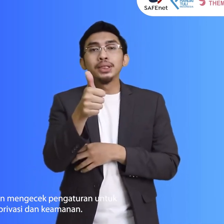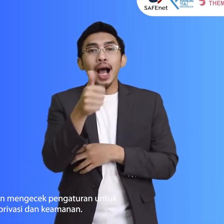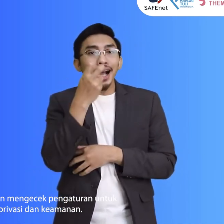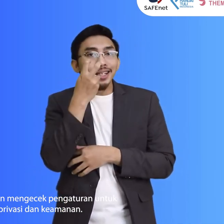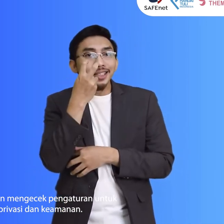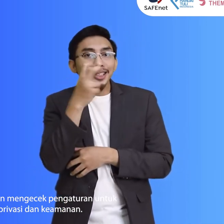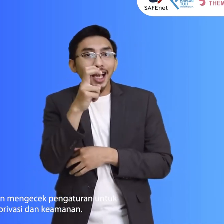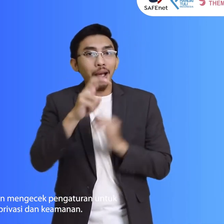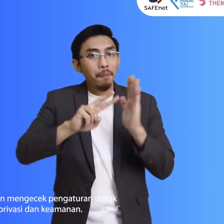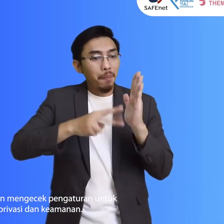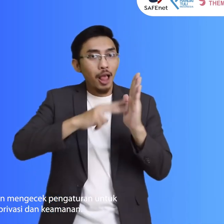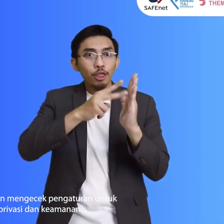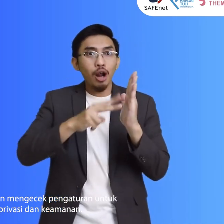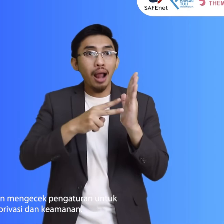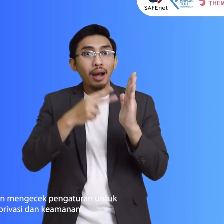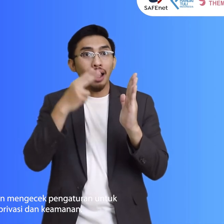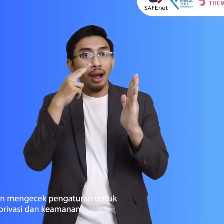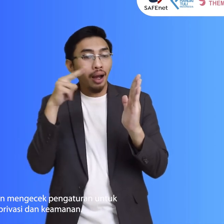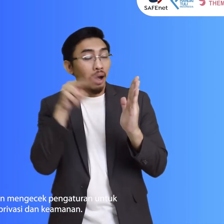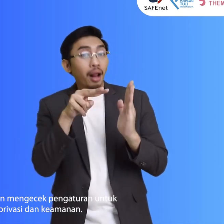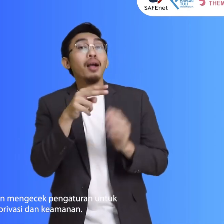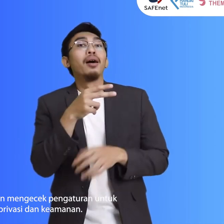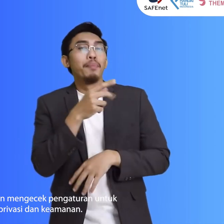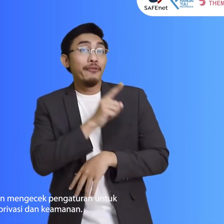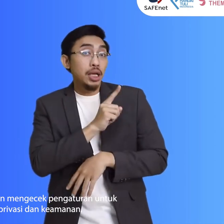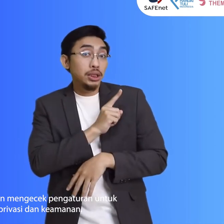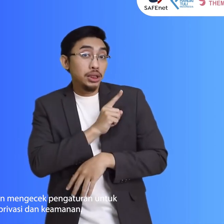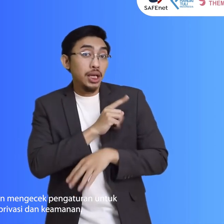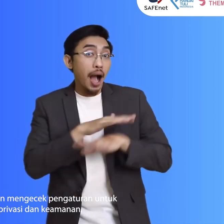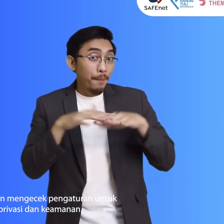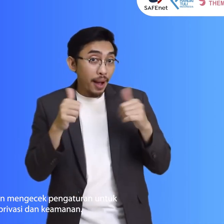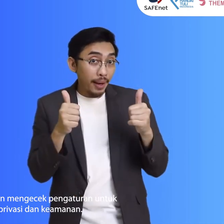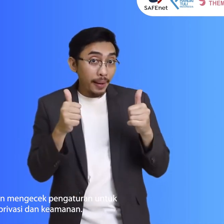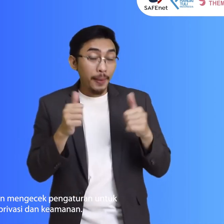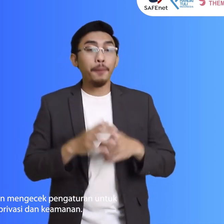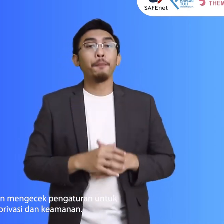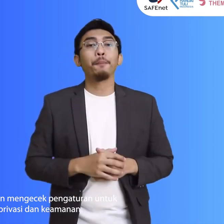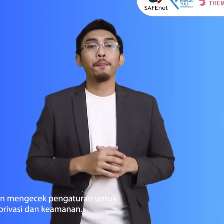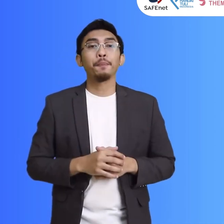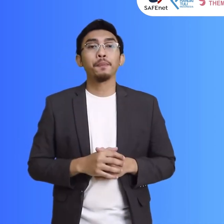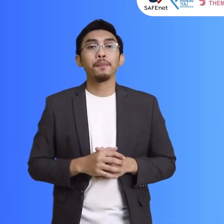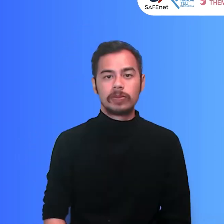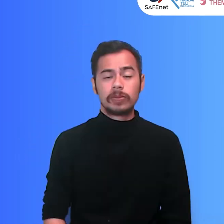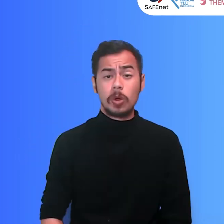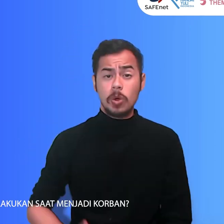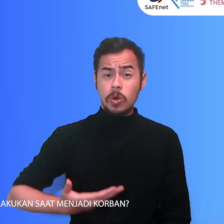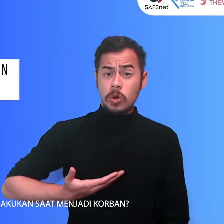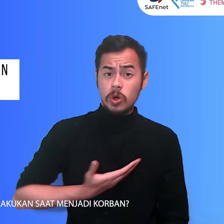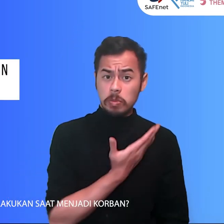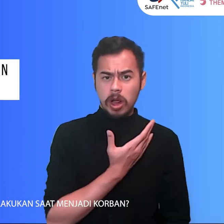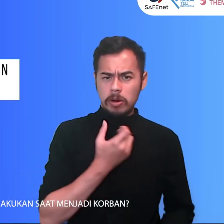i7 telegram dengan mengecek pengaturan untuk melihat privasi dan keamanan